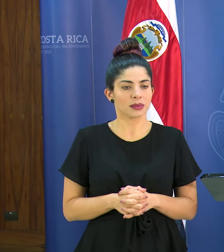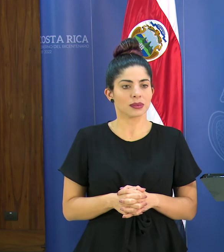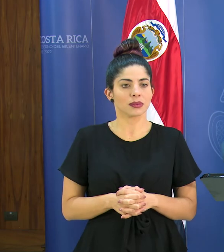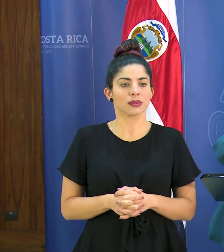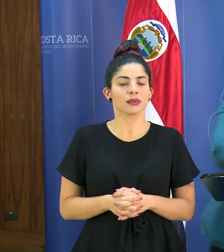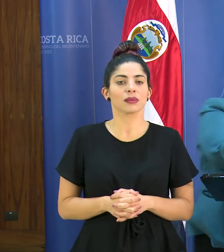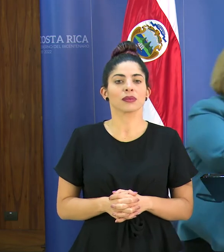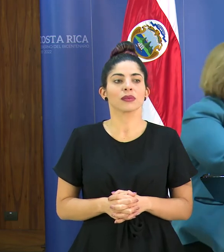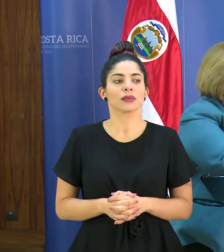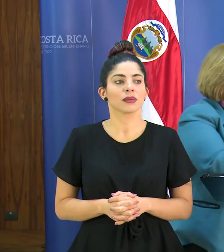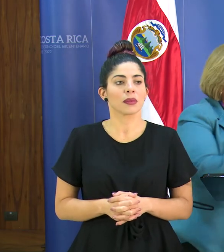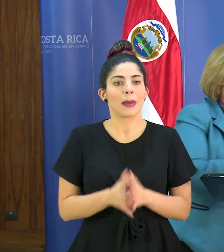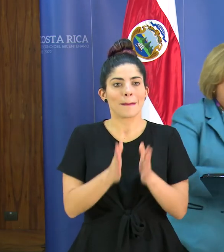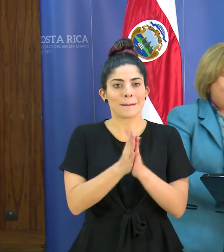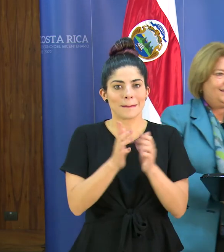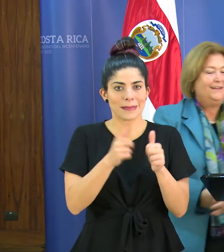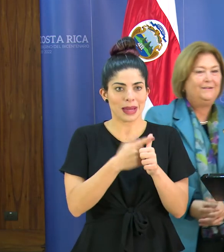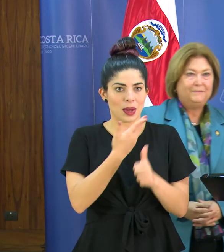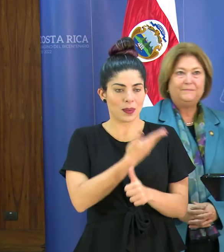Sí